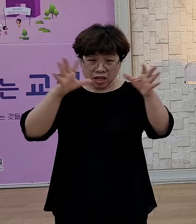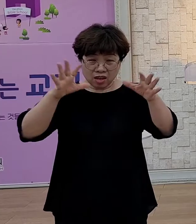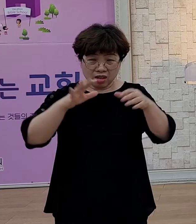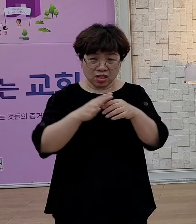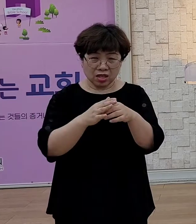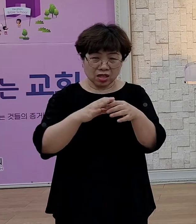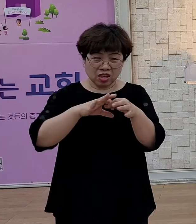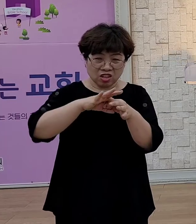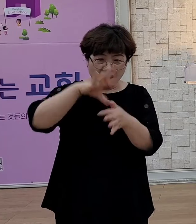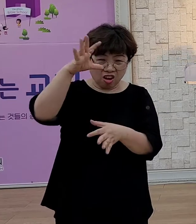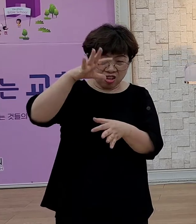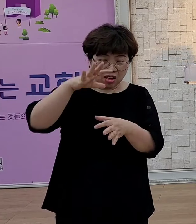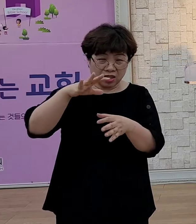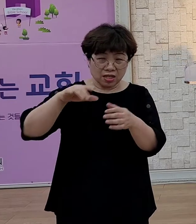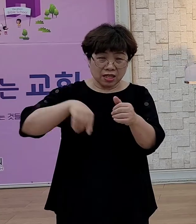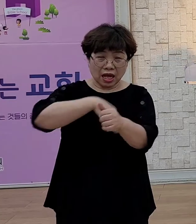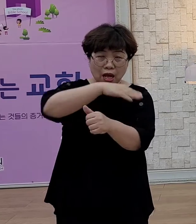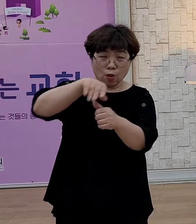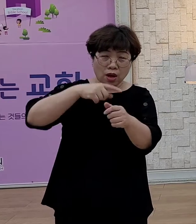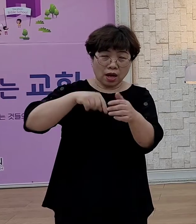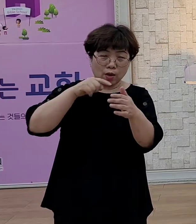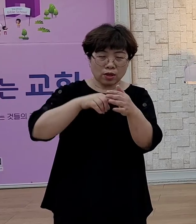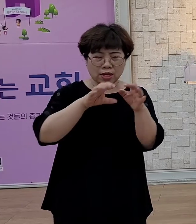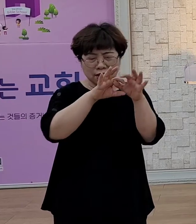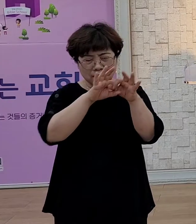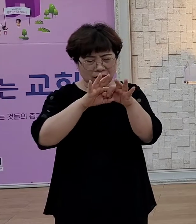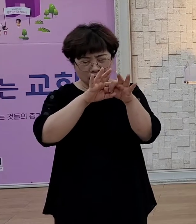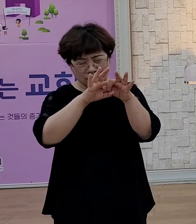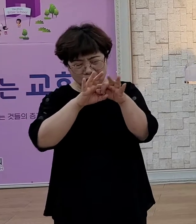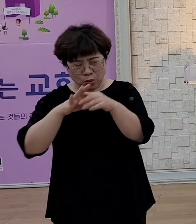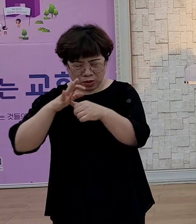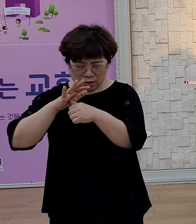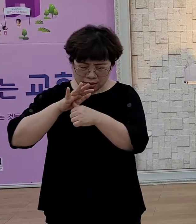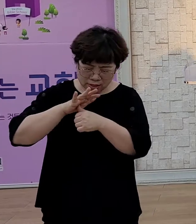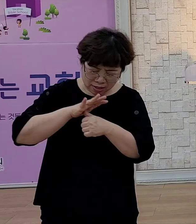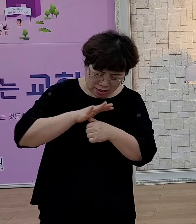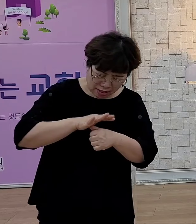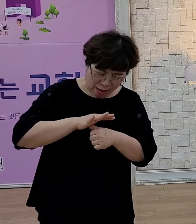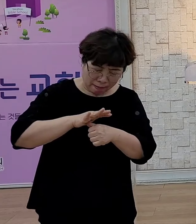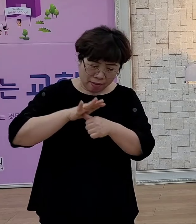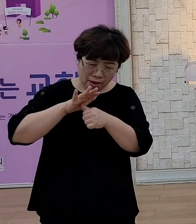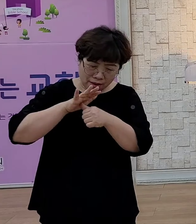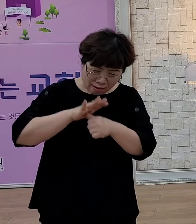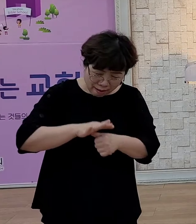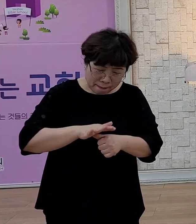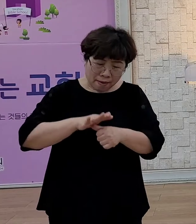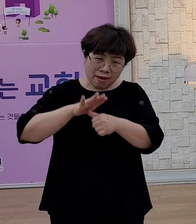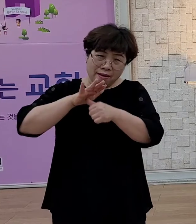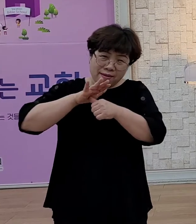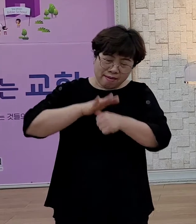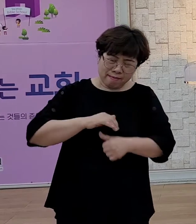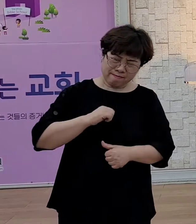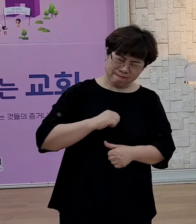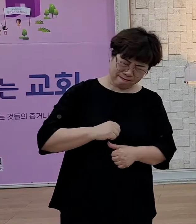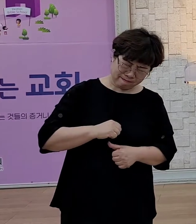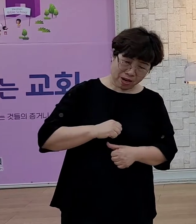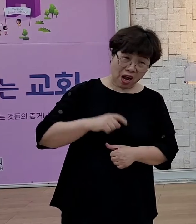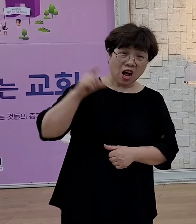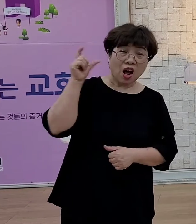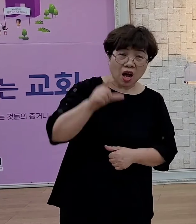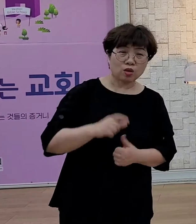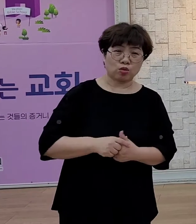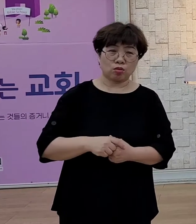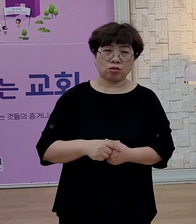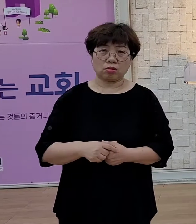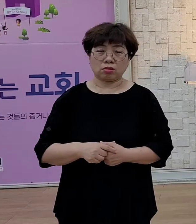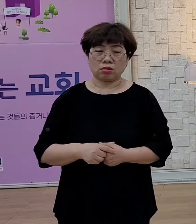길이 참으라. 이렇게 이제 오늘 참으라고 자꾸 강조하는데 어떻게 얼마만큼 참아야 되느냐.